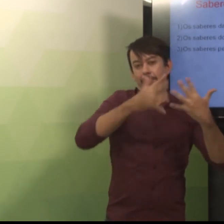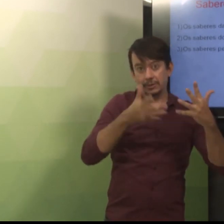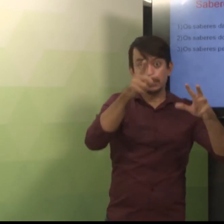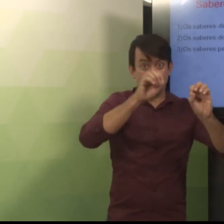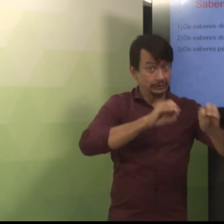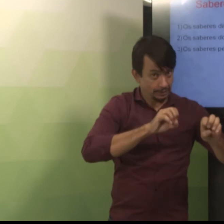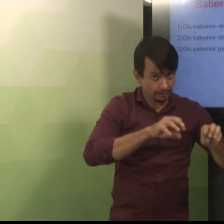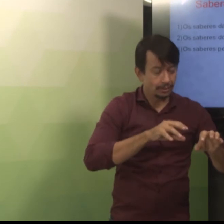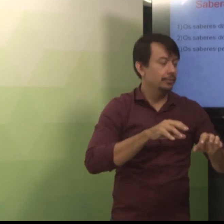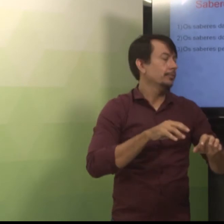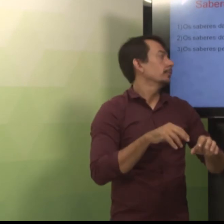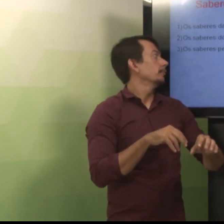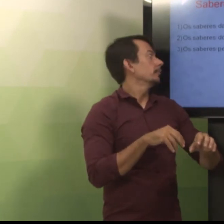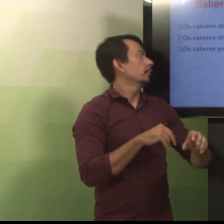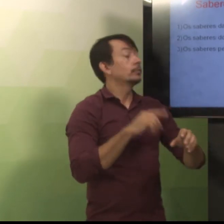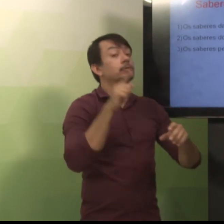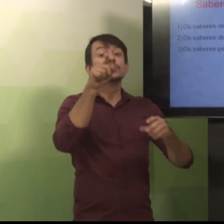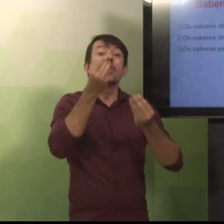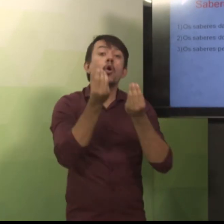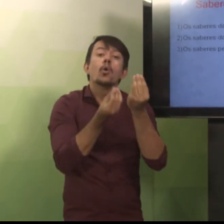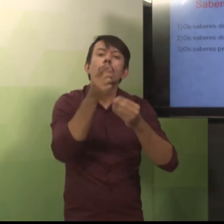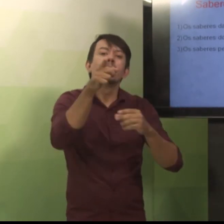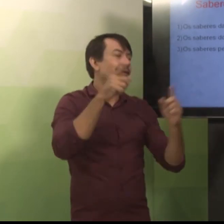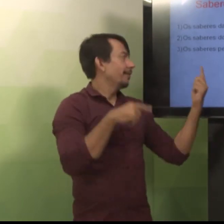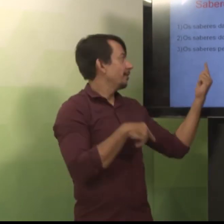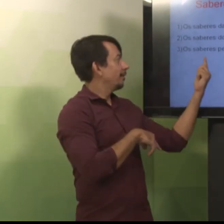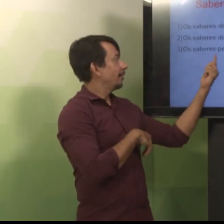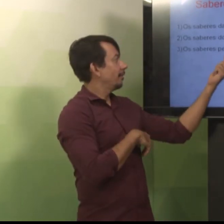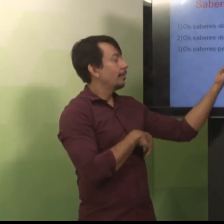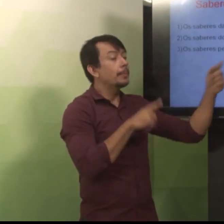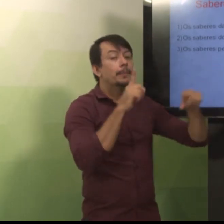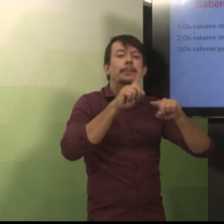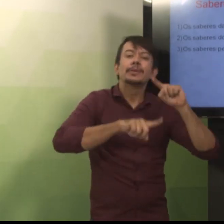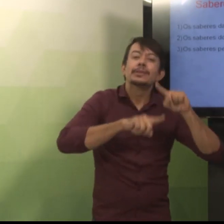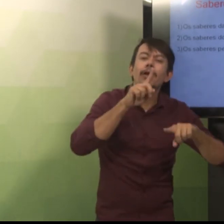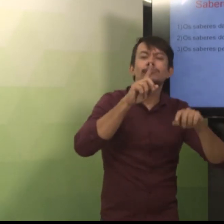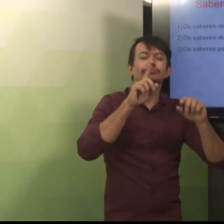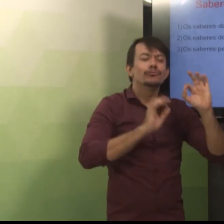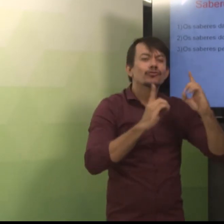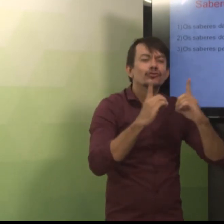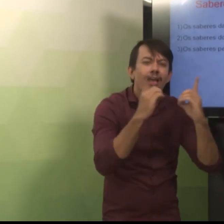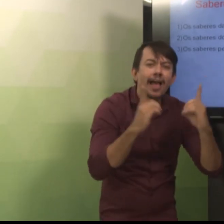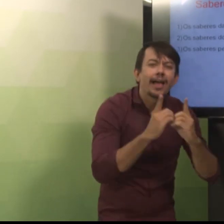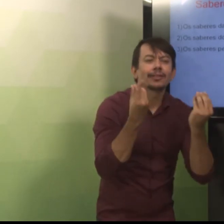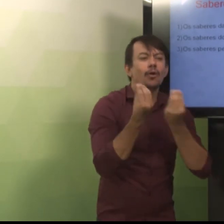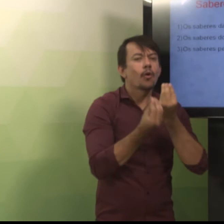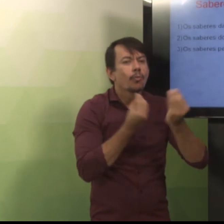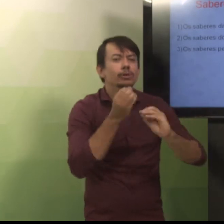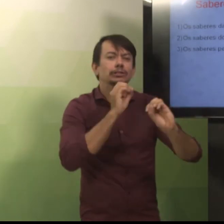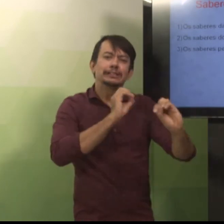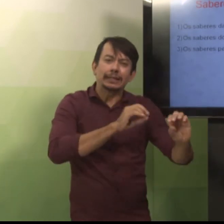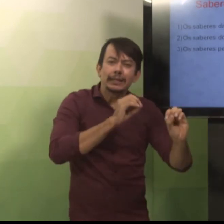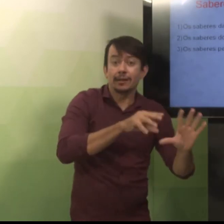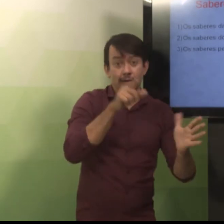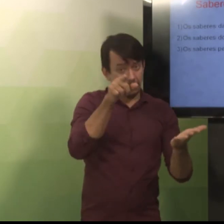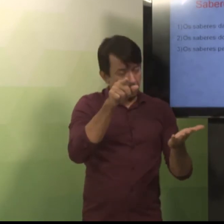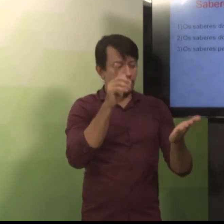de Libras. Então, aqui, sobre os saberes pedagógicos, está relacionado à organização de materiais,